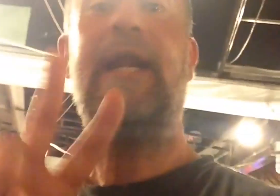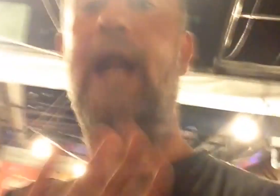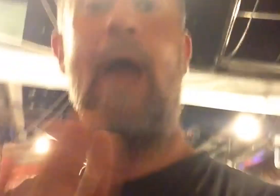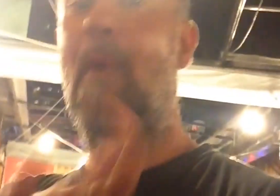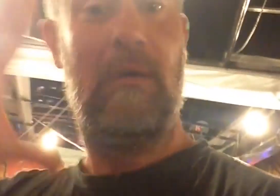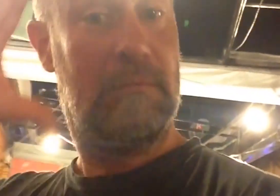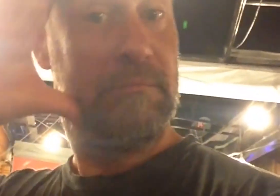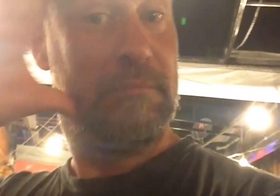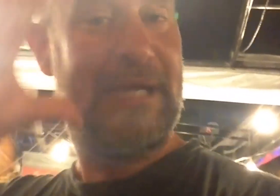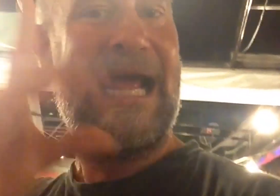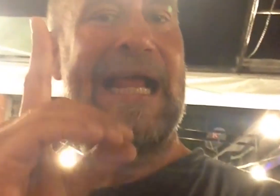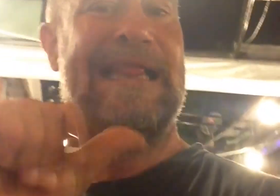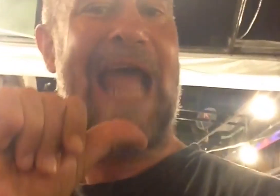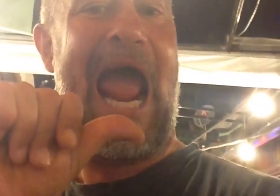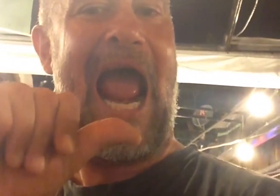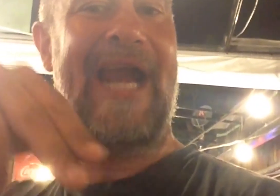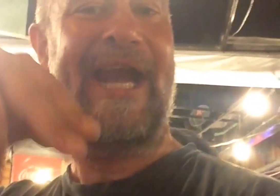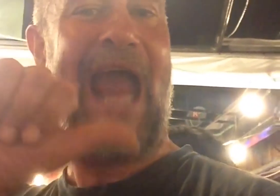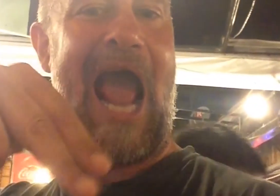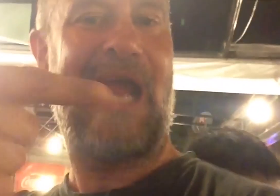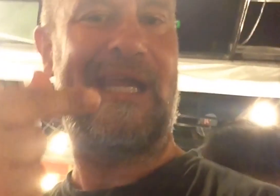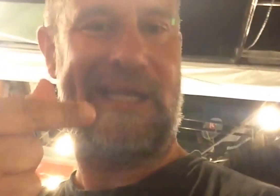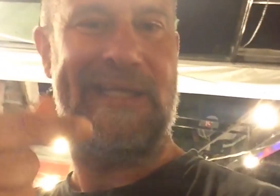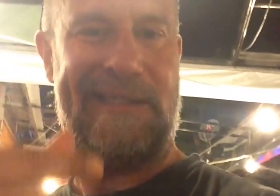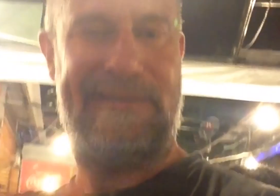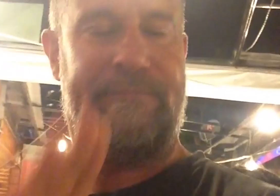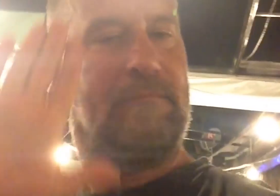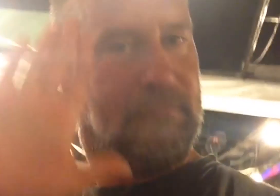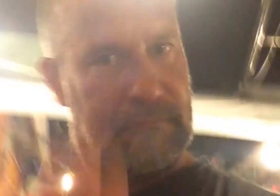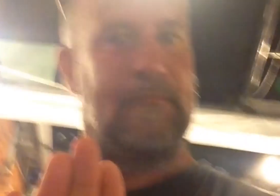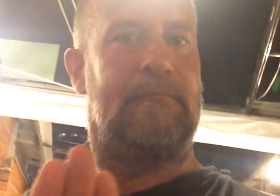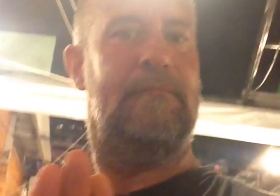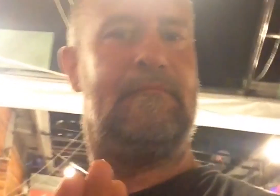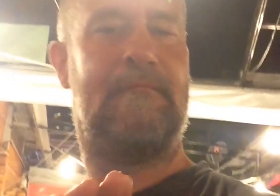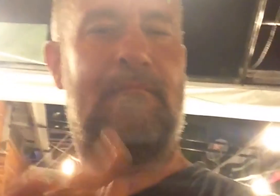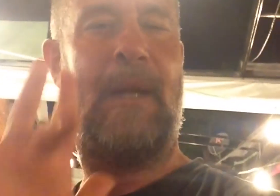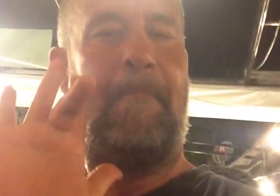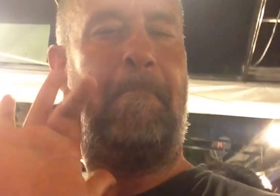Das ist keine vietnamesische Spezialität, sondern eine, die gibt es nur in Da Nang.